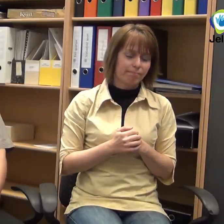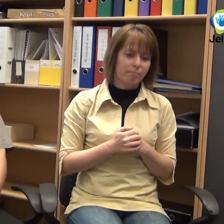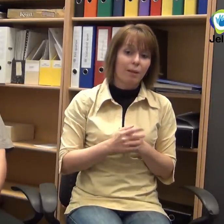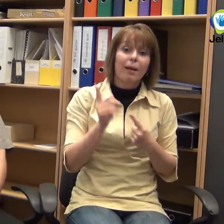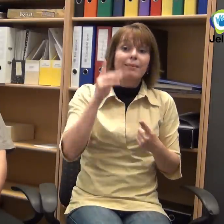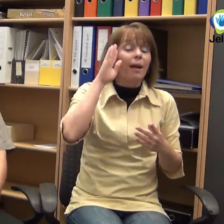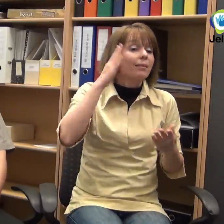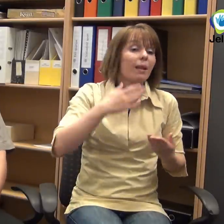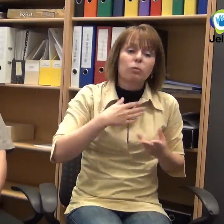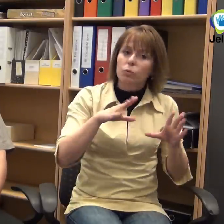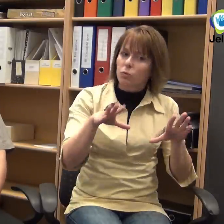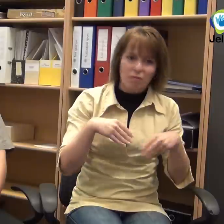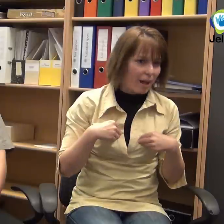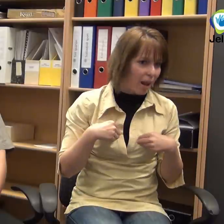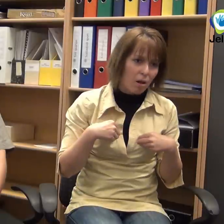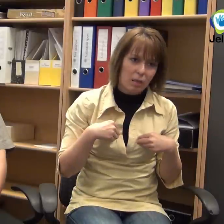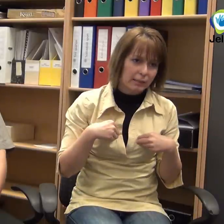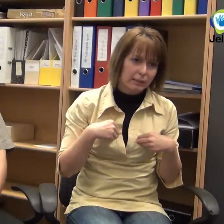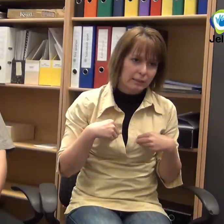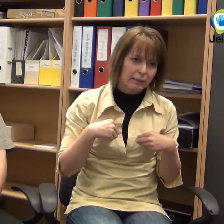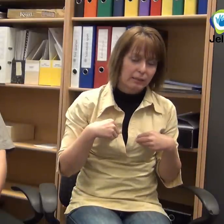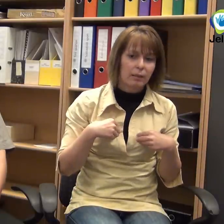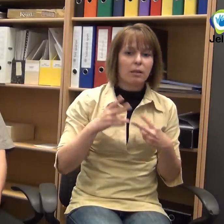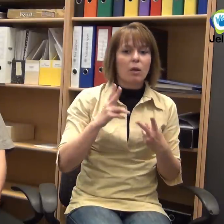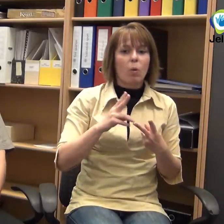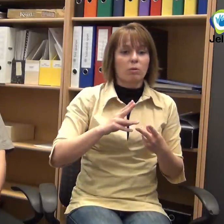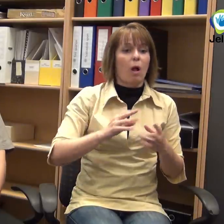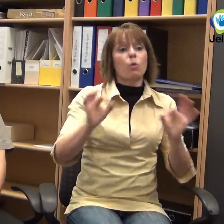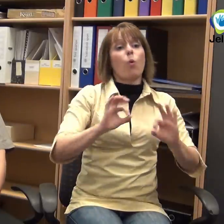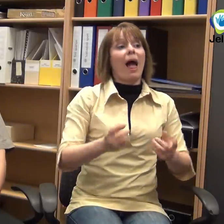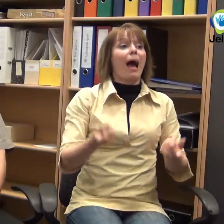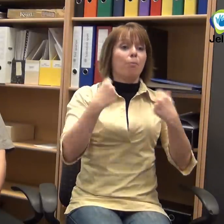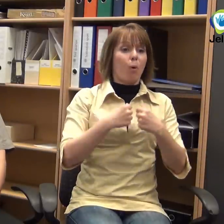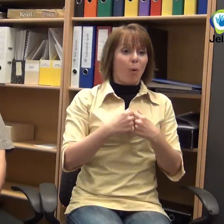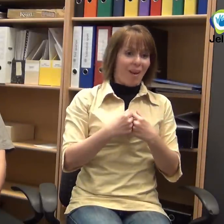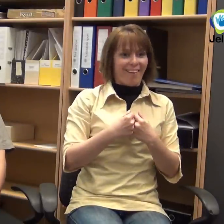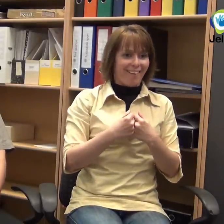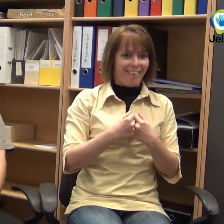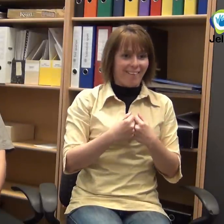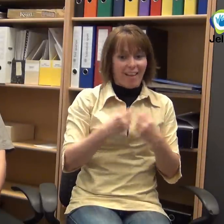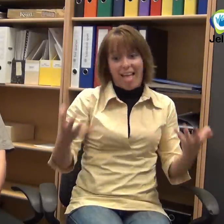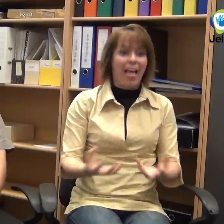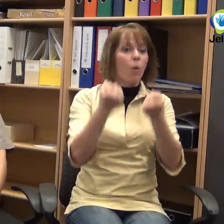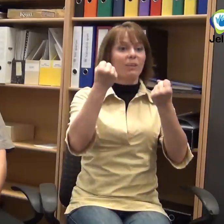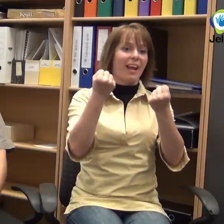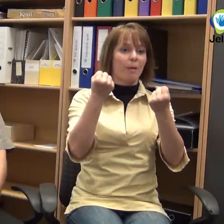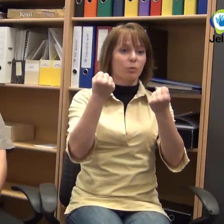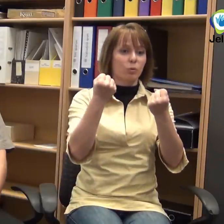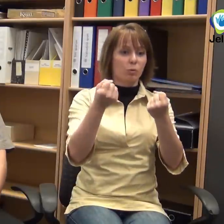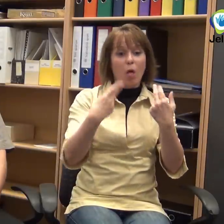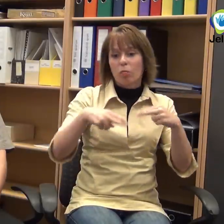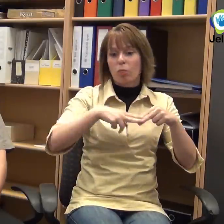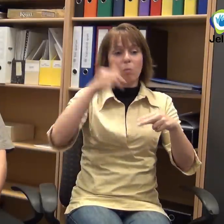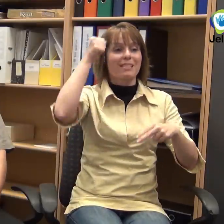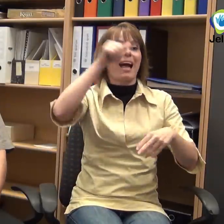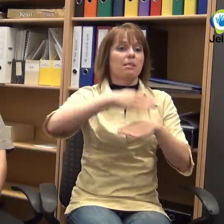De azt nem tudjuk vállalni, hogy a semmiből valahonnan előteremtünk több száz